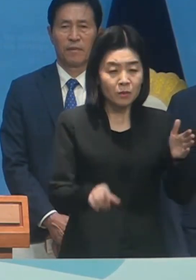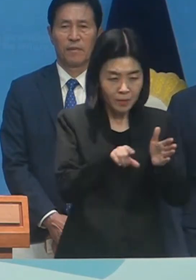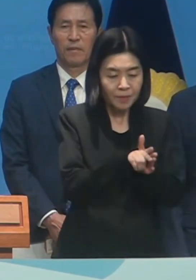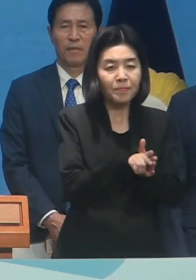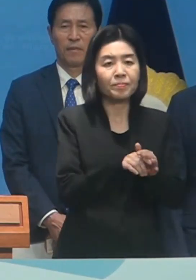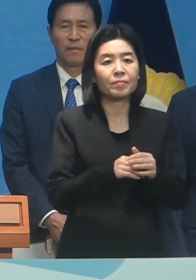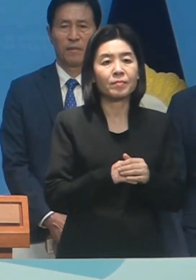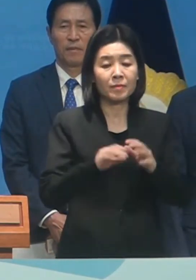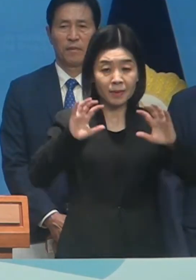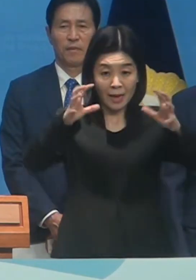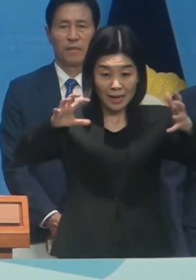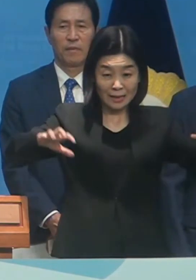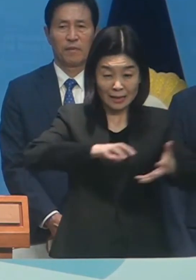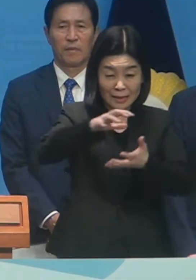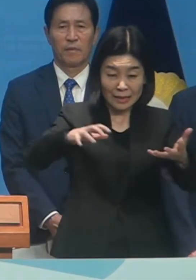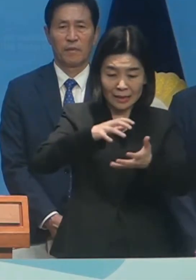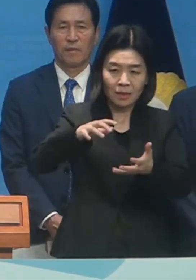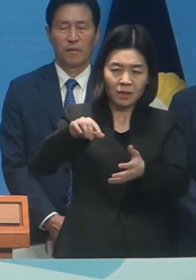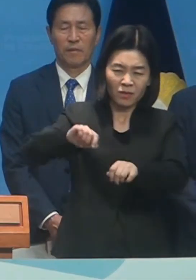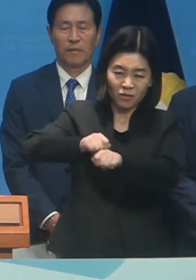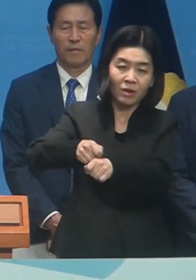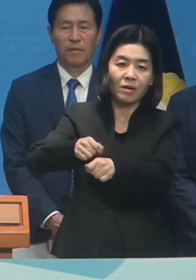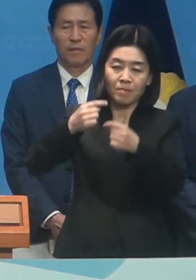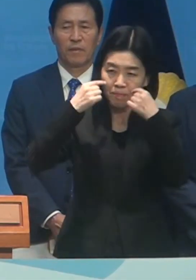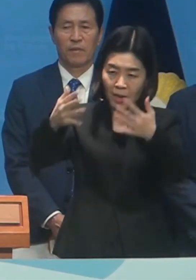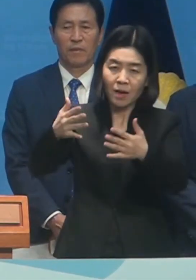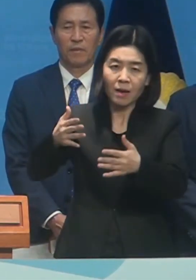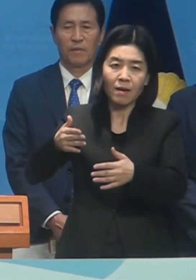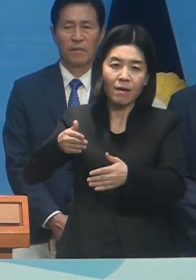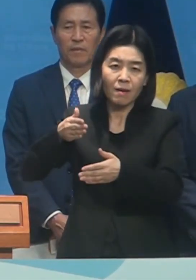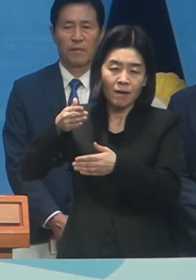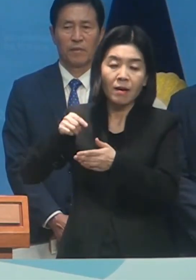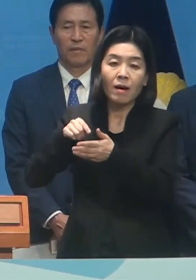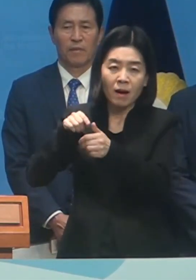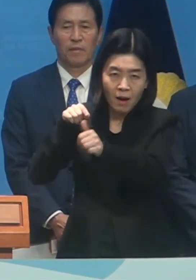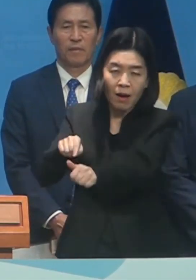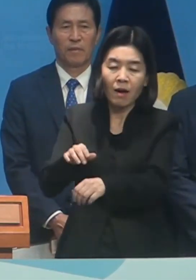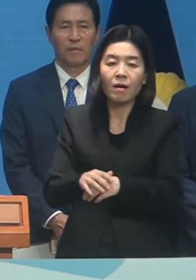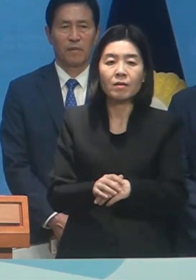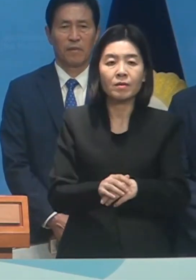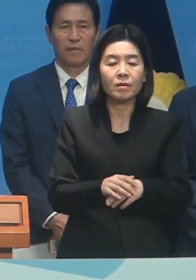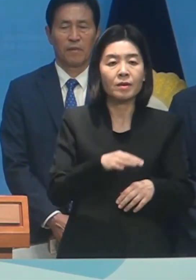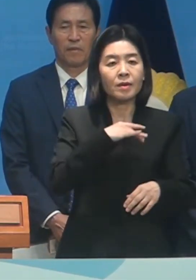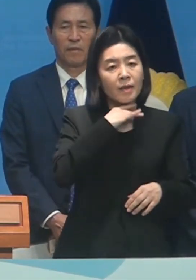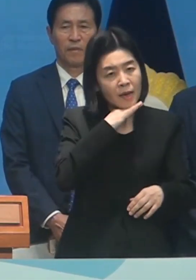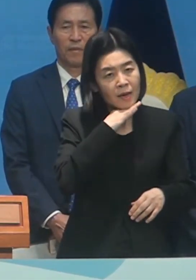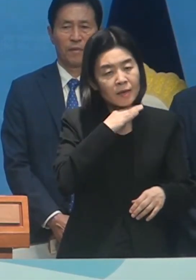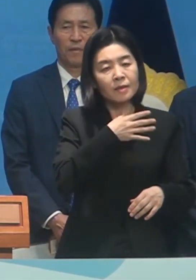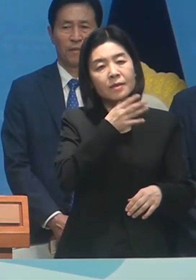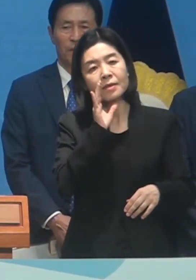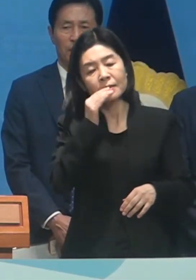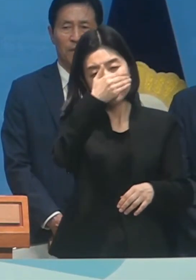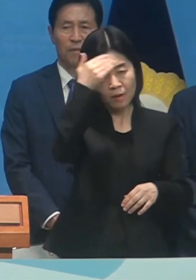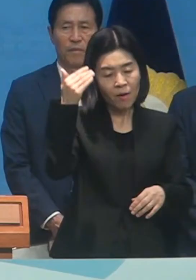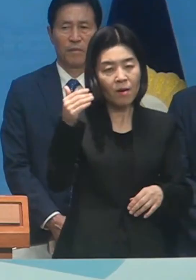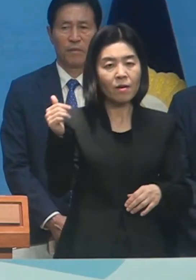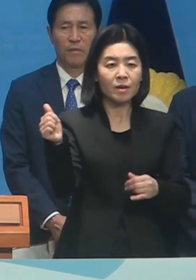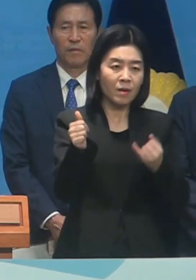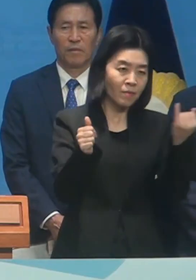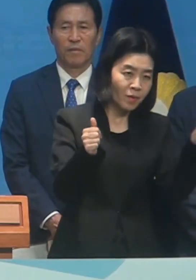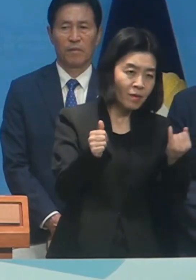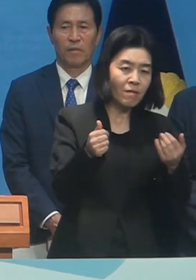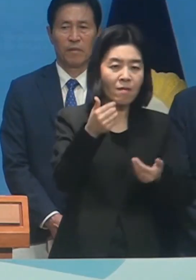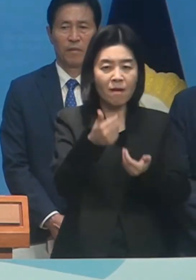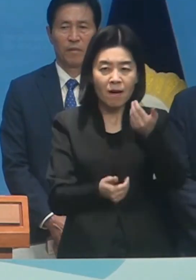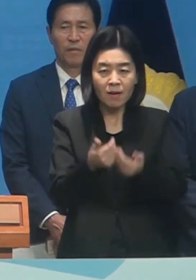내란의 핵심 세력을 단죄하고 세대, 성별, 지역 간 갈등을 조장하는